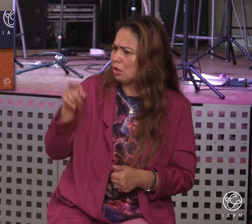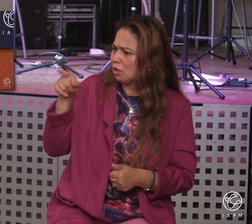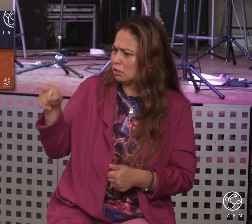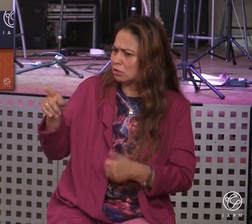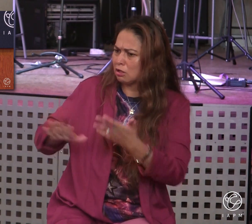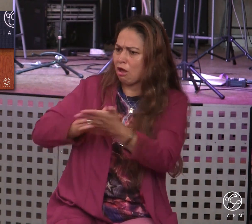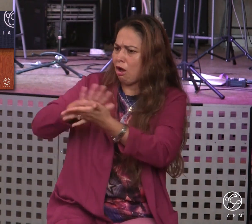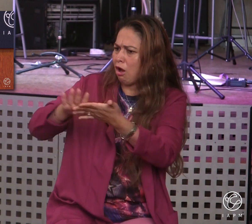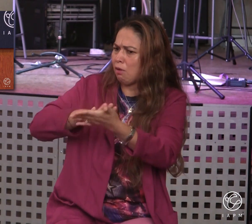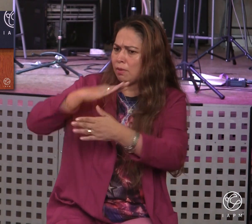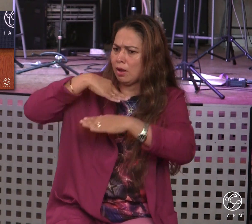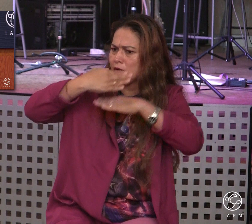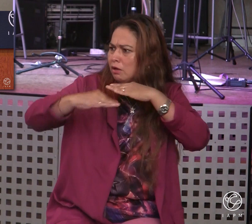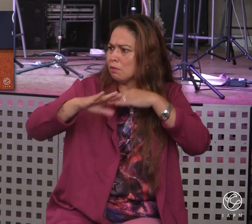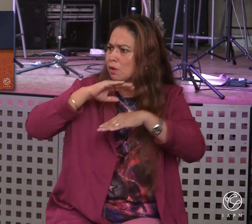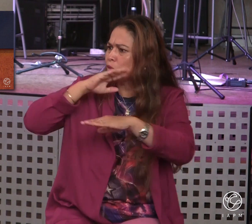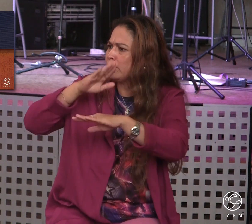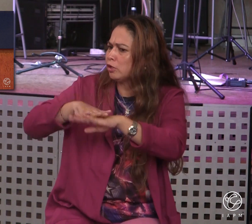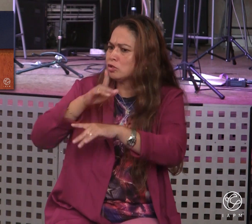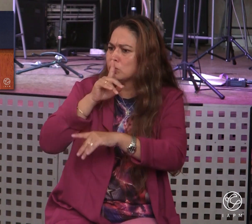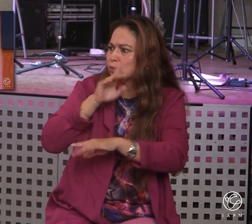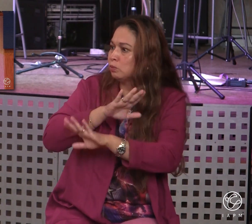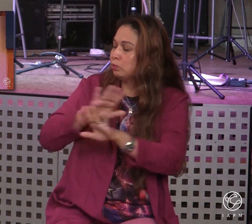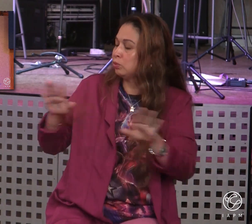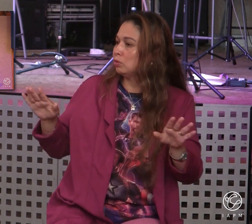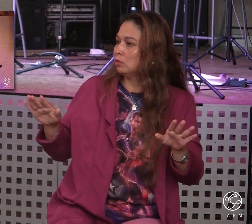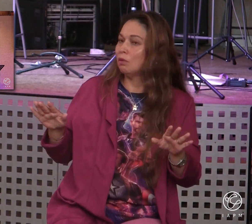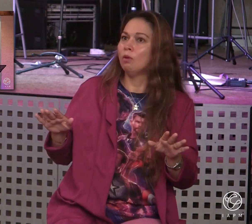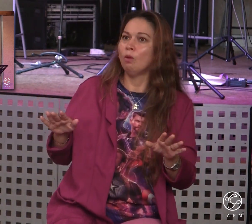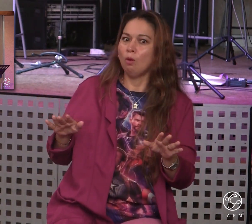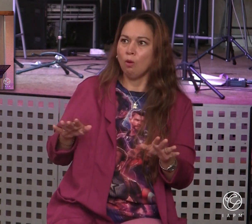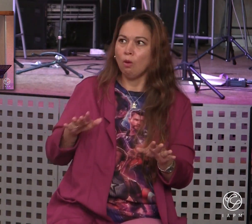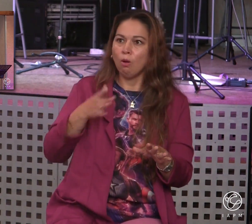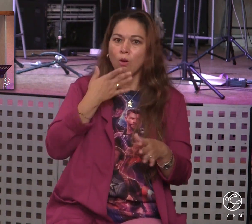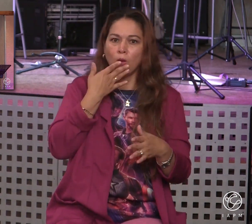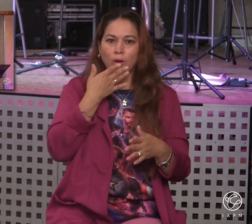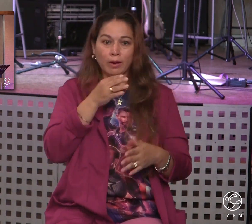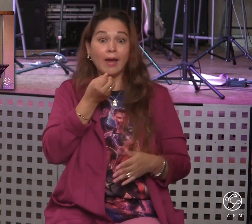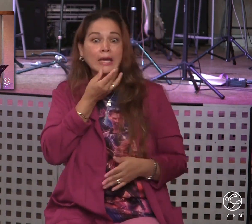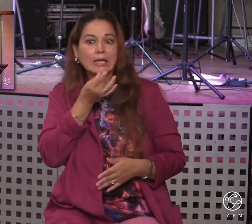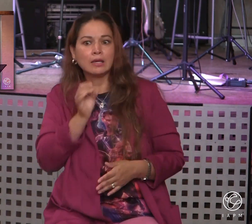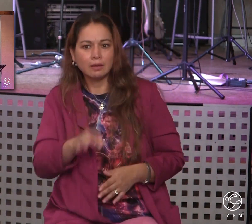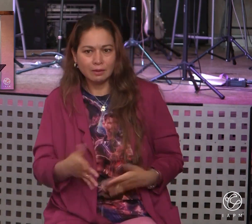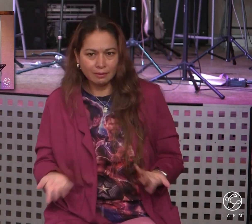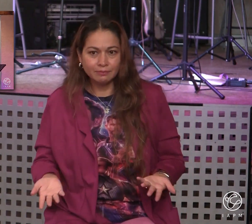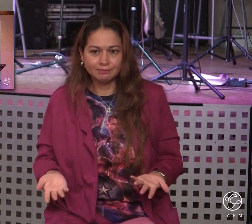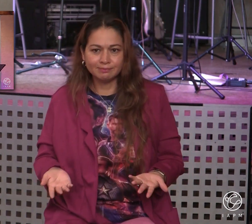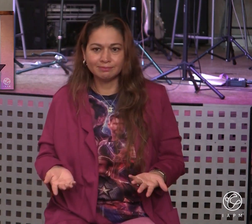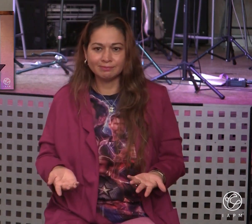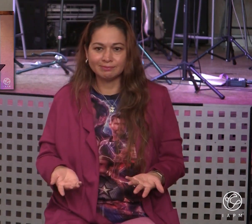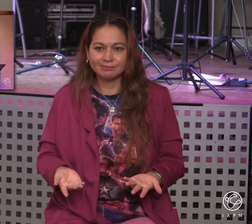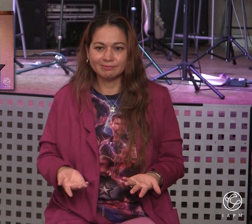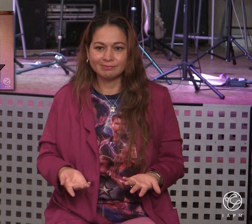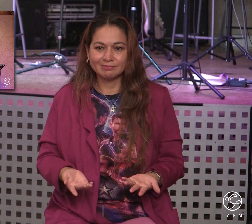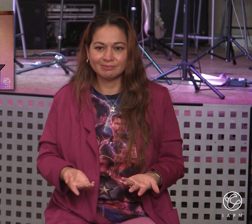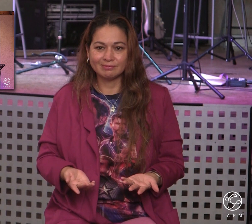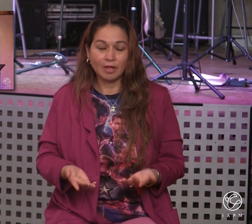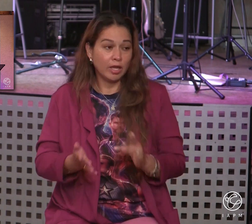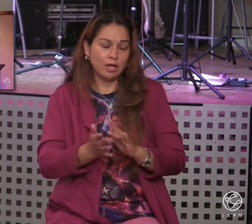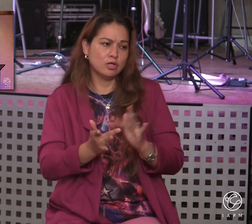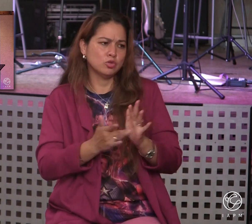dar. Fácil, ya lo tenemos hecho, pero no lo hace. No lo hace.